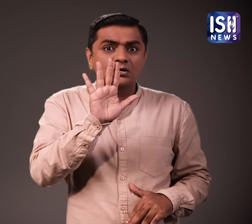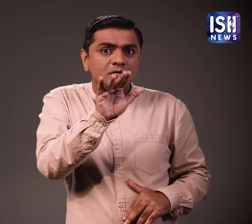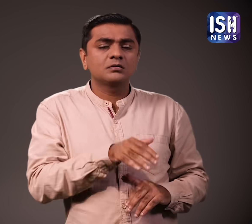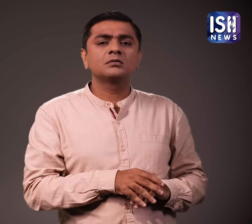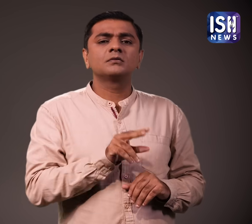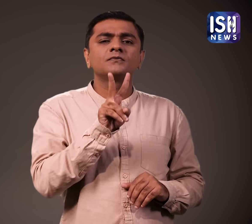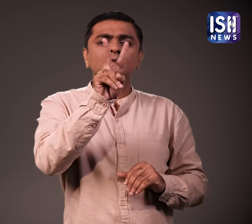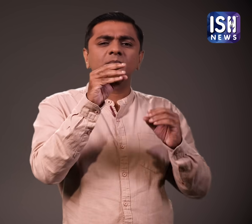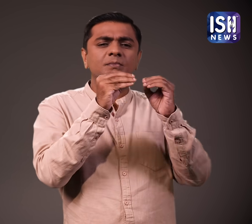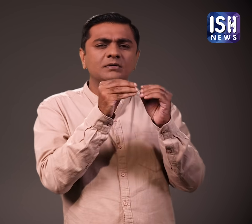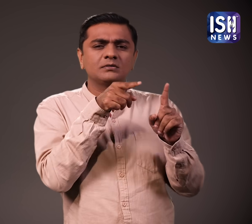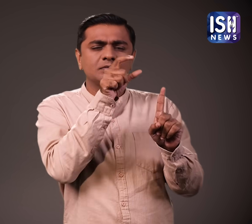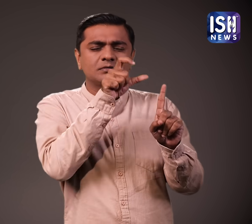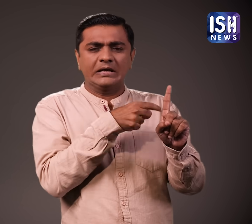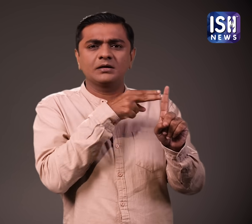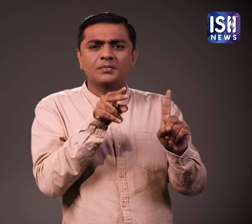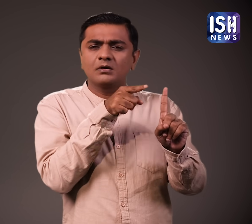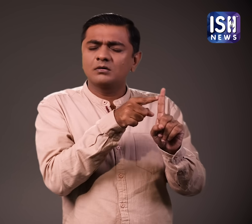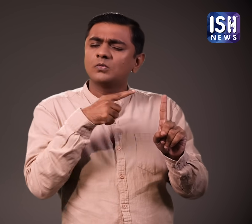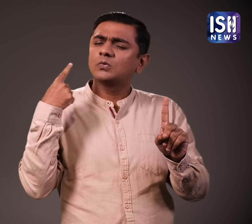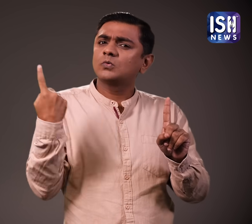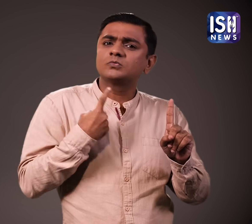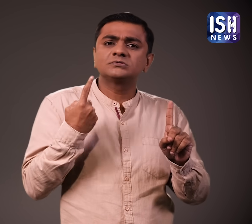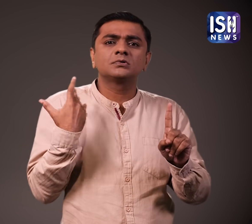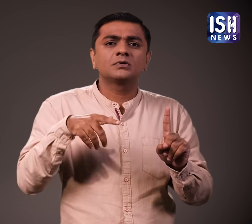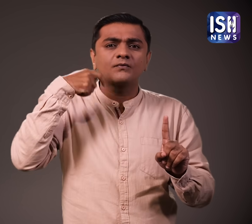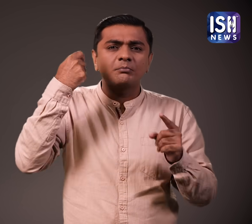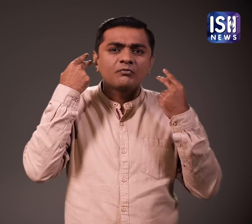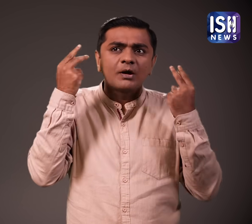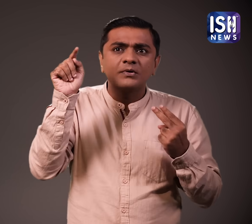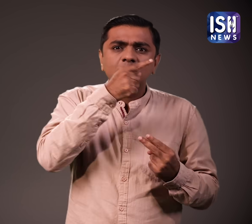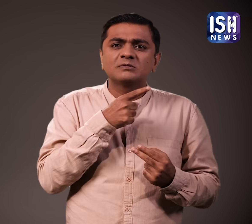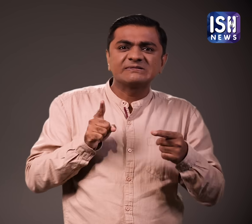वीरल भयानी ने एक विडियो साजा किया था,